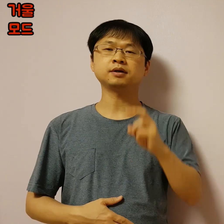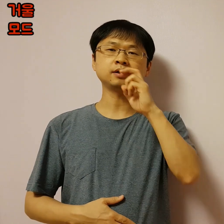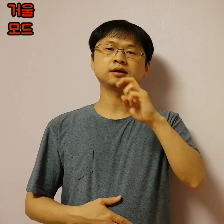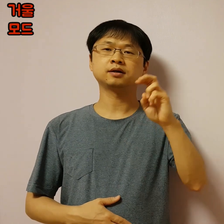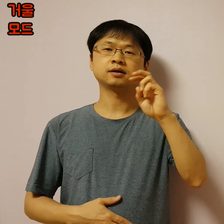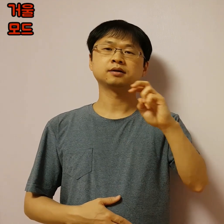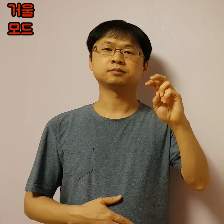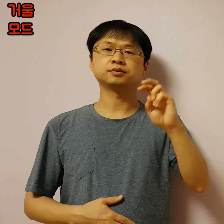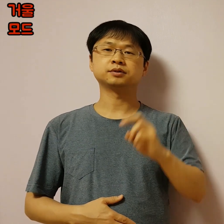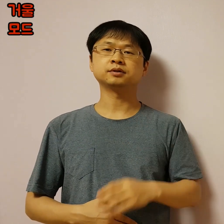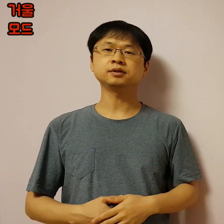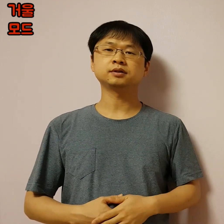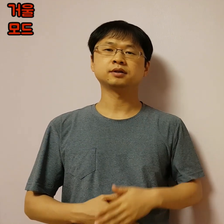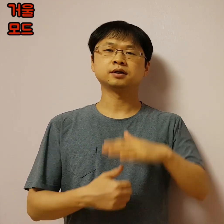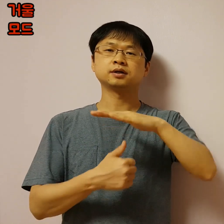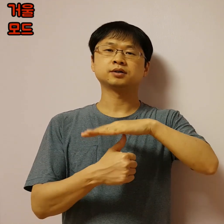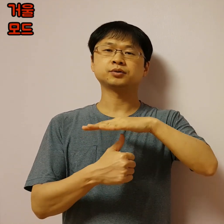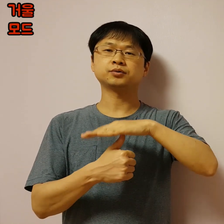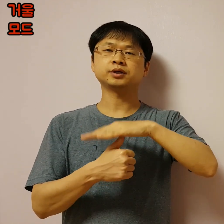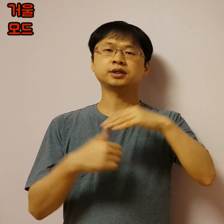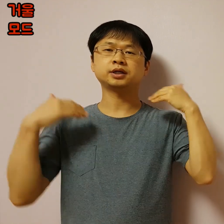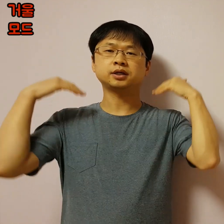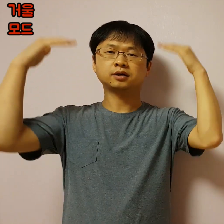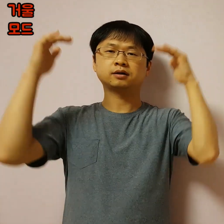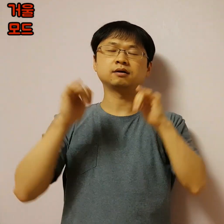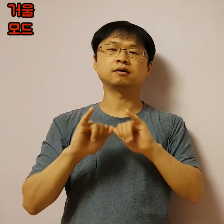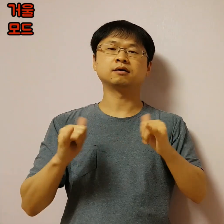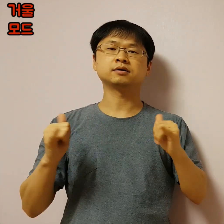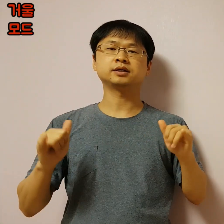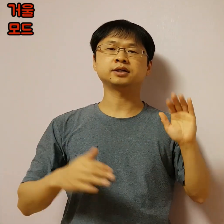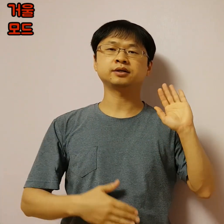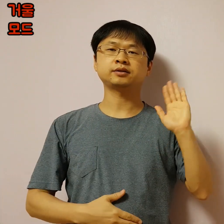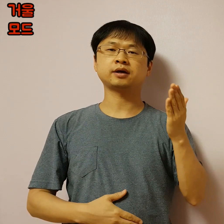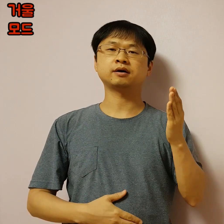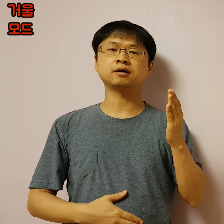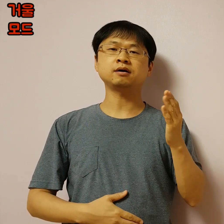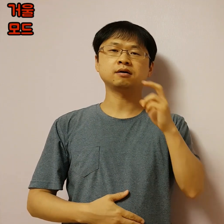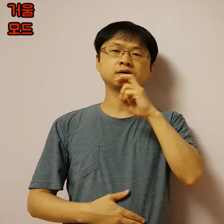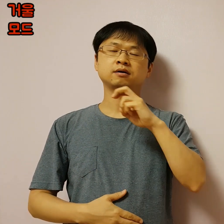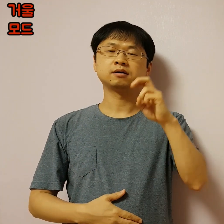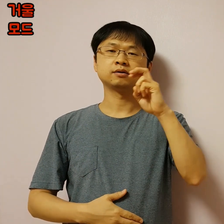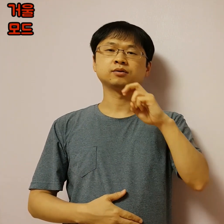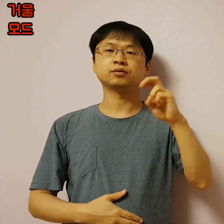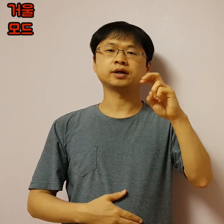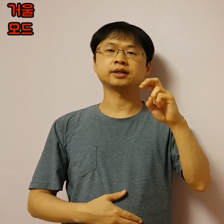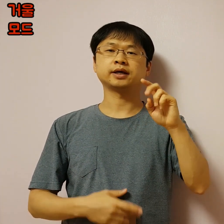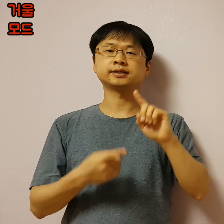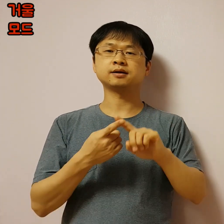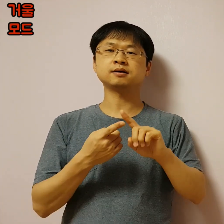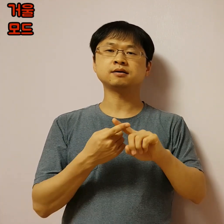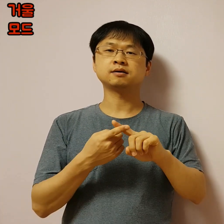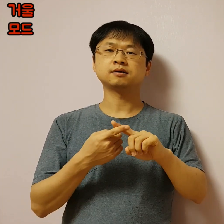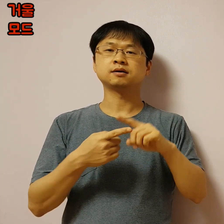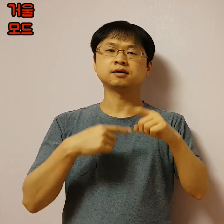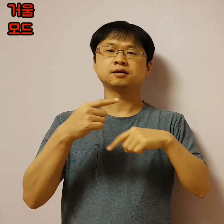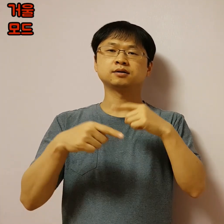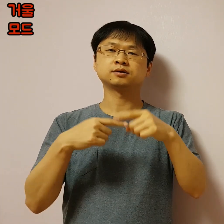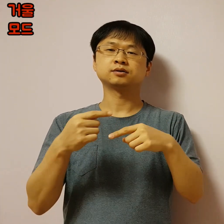한지상님이 부른 소년이 어른이 되어 노래에 대해서